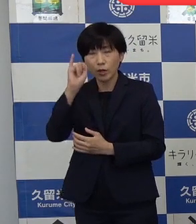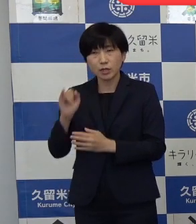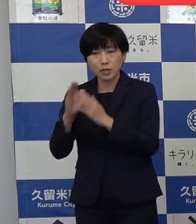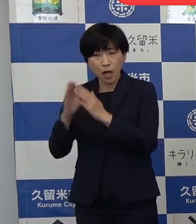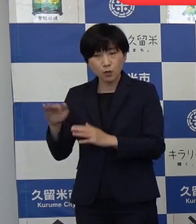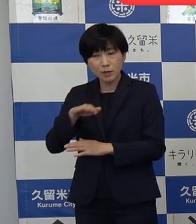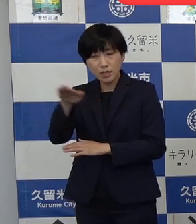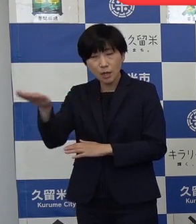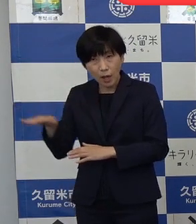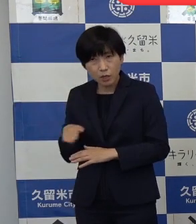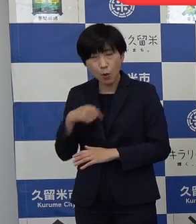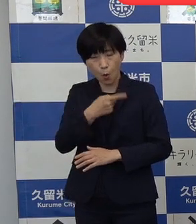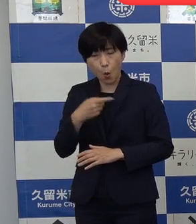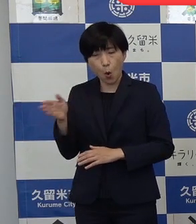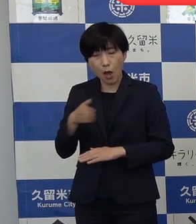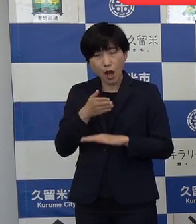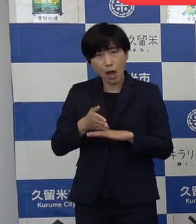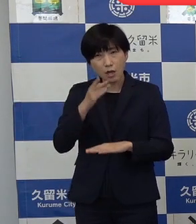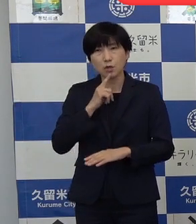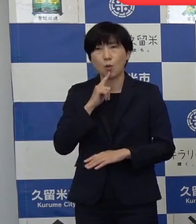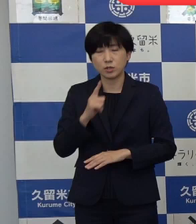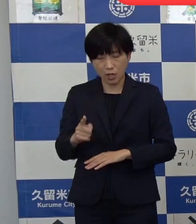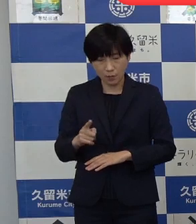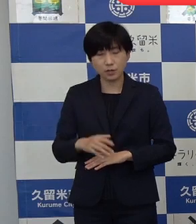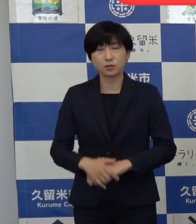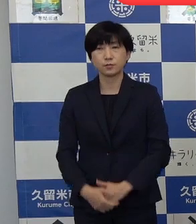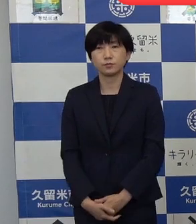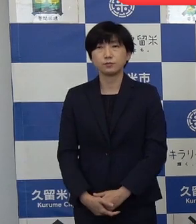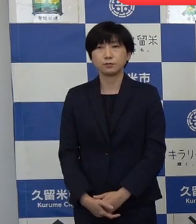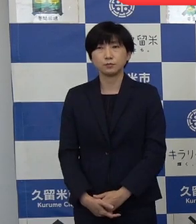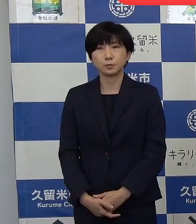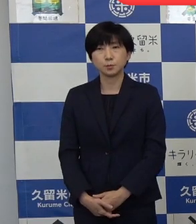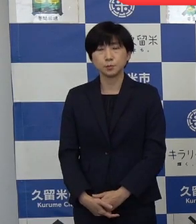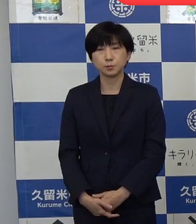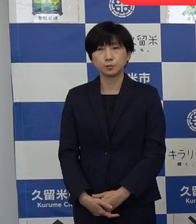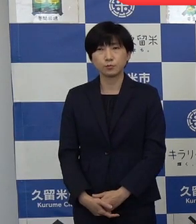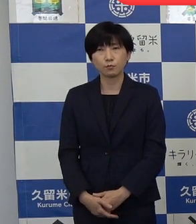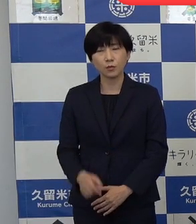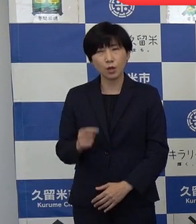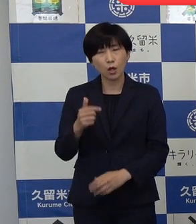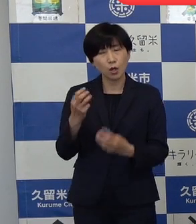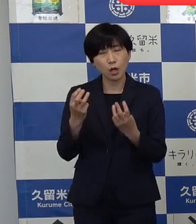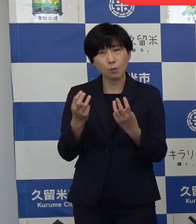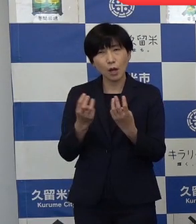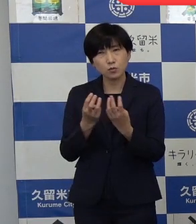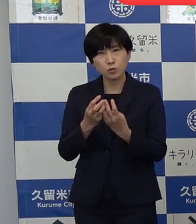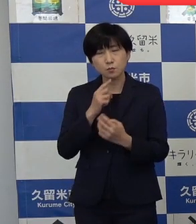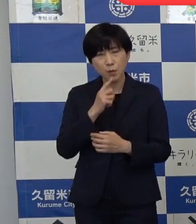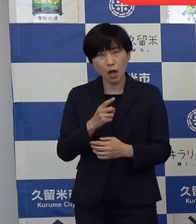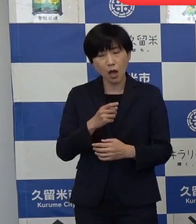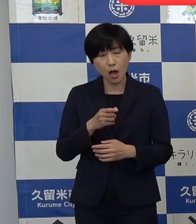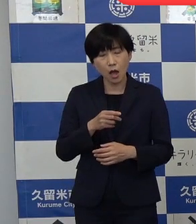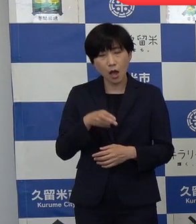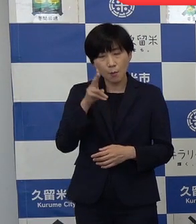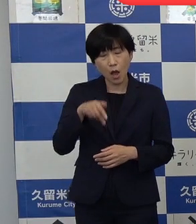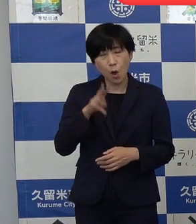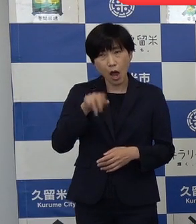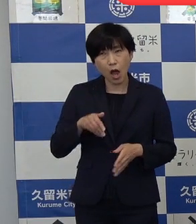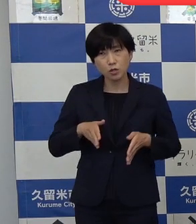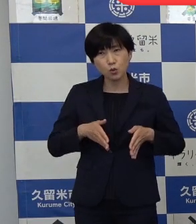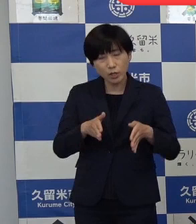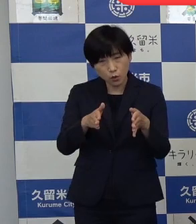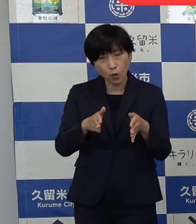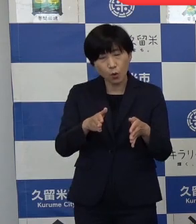も心から感謝を申し上げたいと思います。若干の数字ですが、パワーストリートの場合が令和元